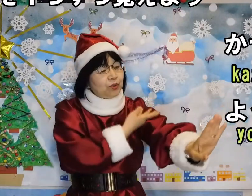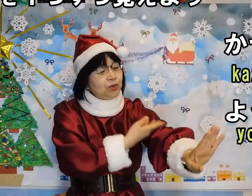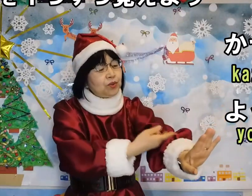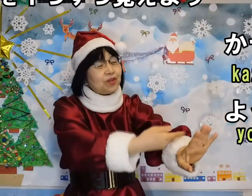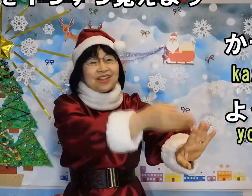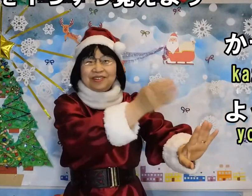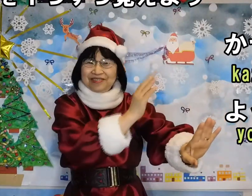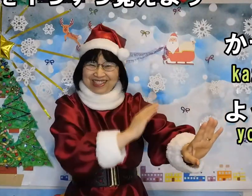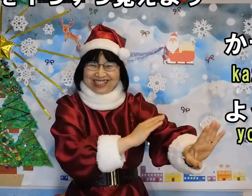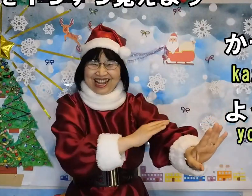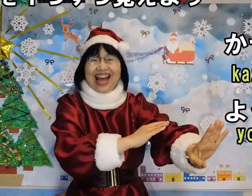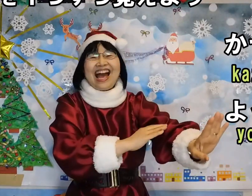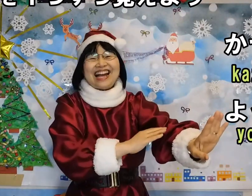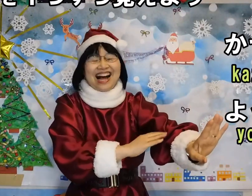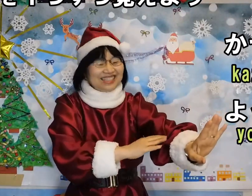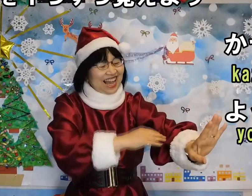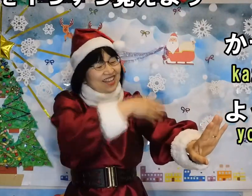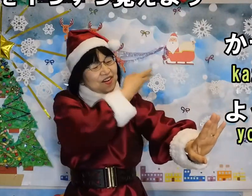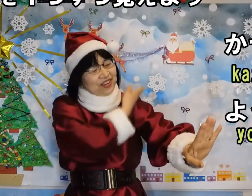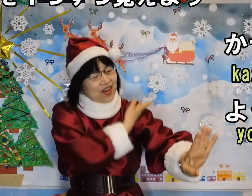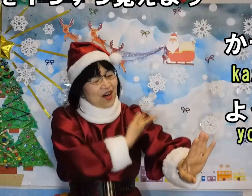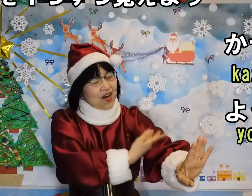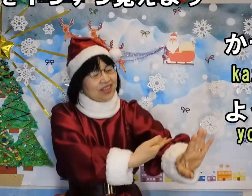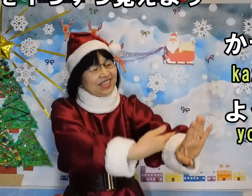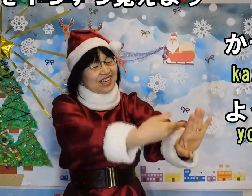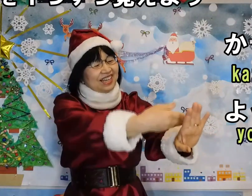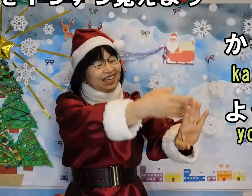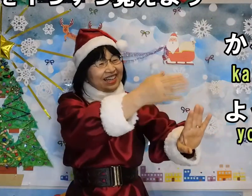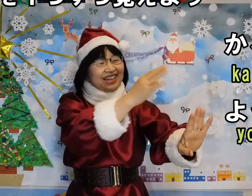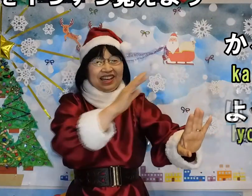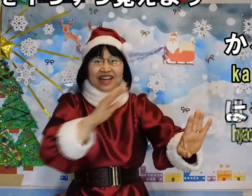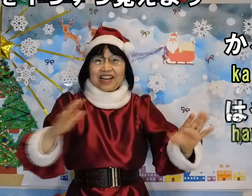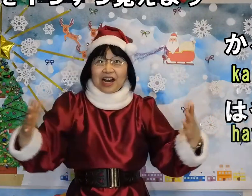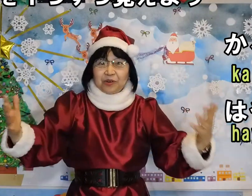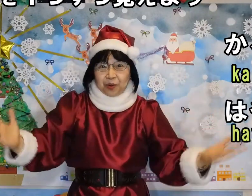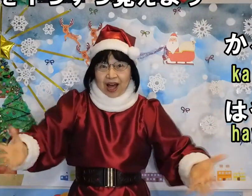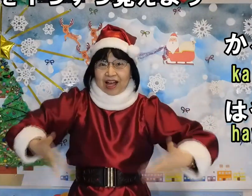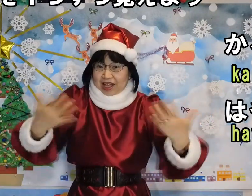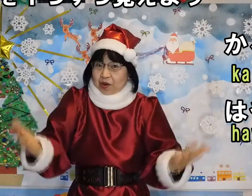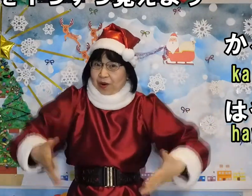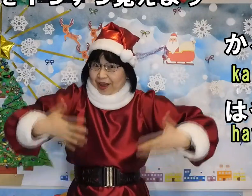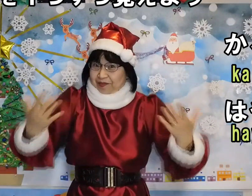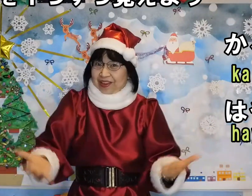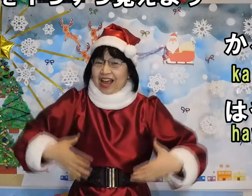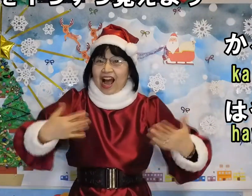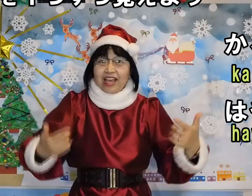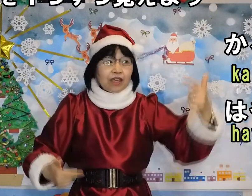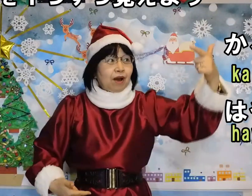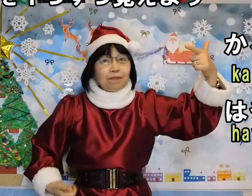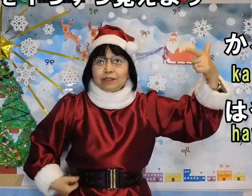ーって吹きます。風のように、軽くはこれ、速いはピスト